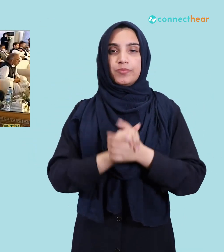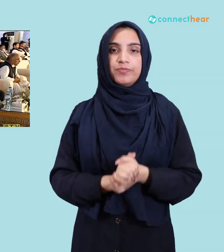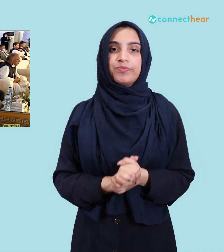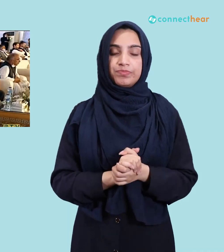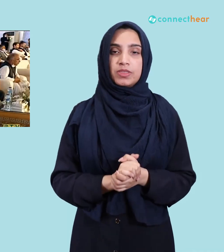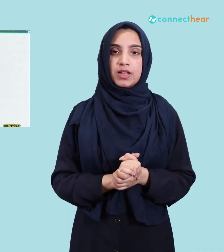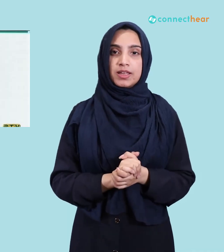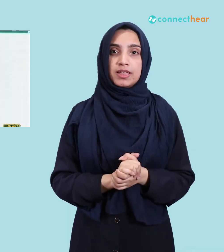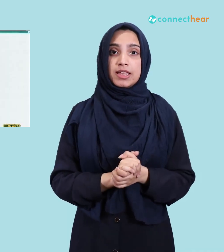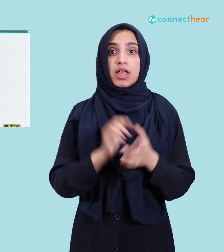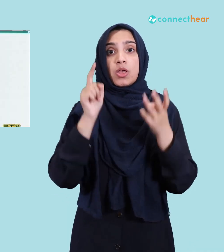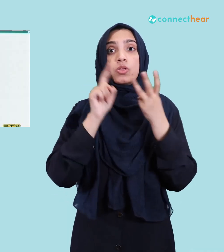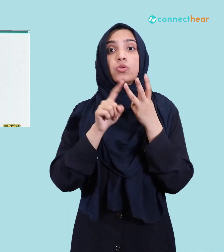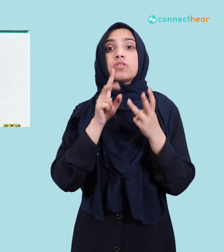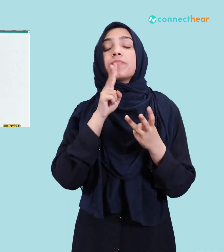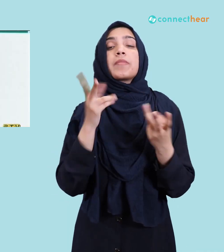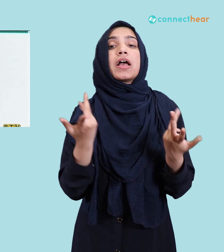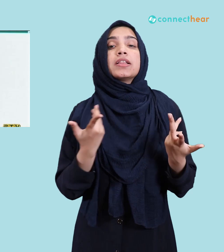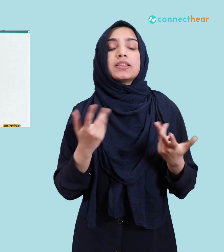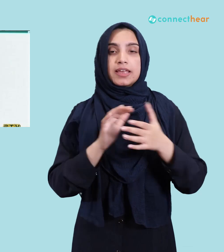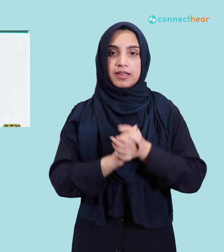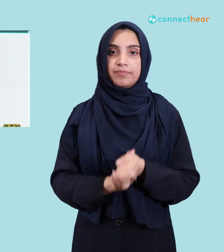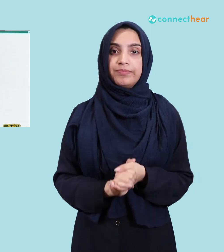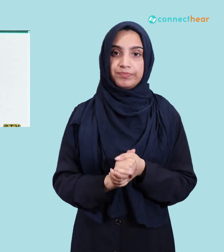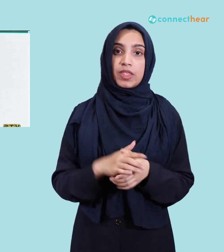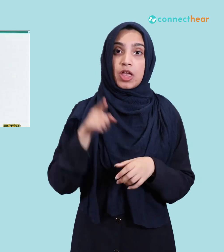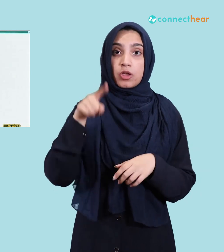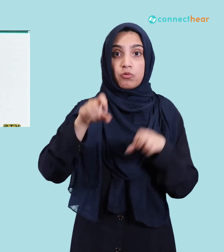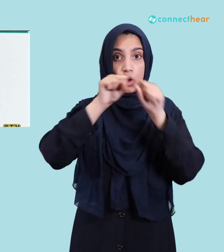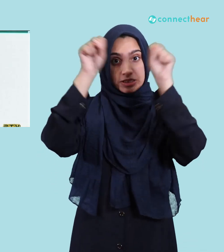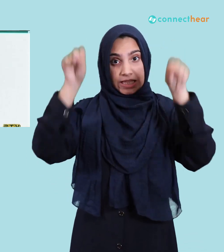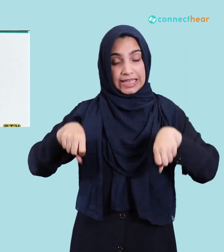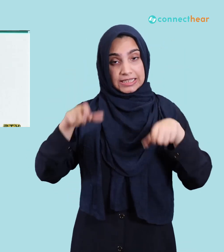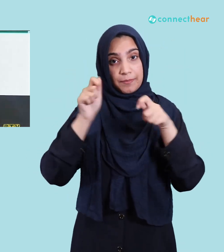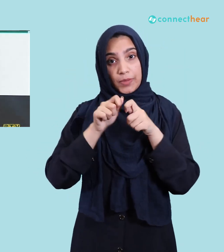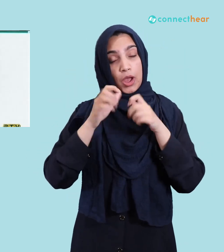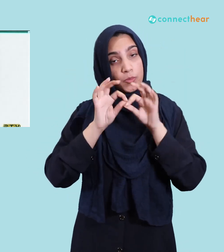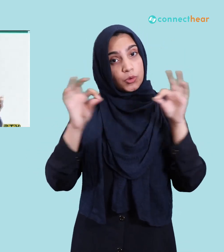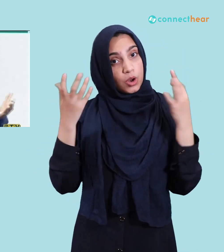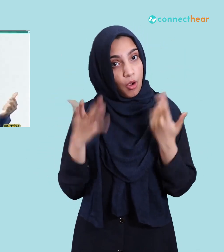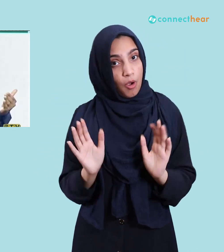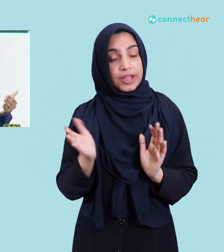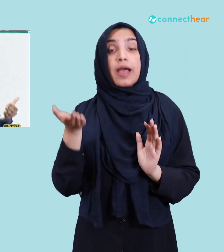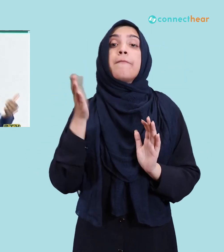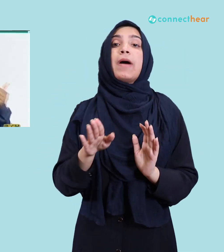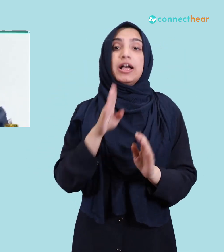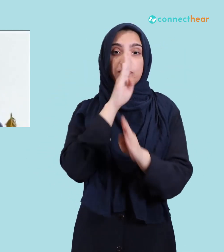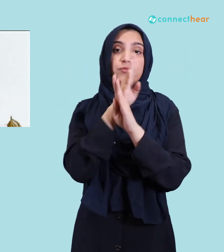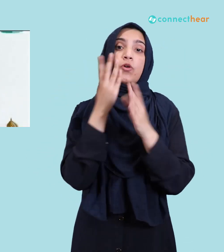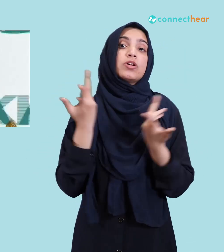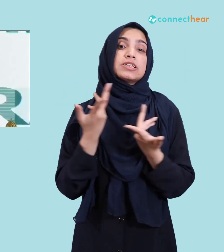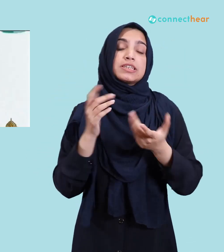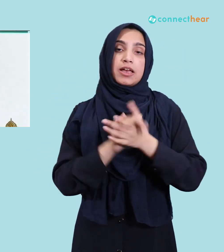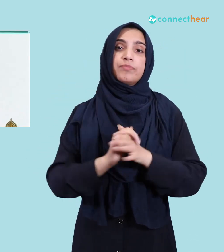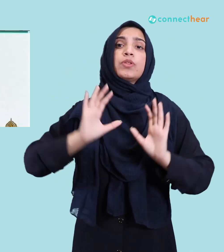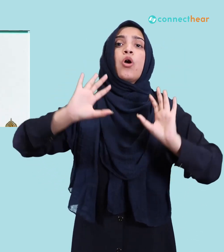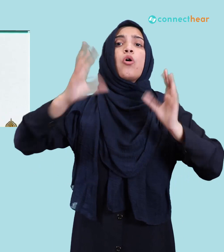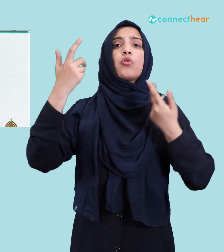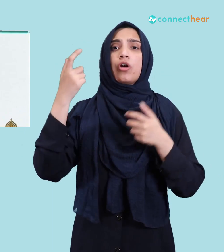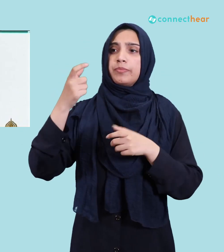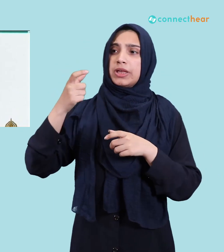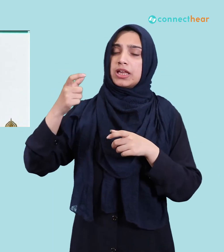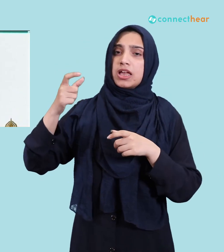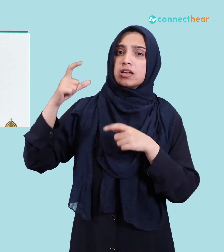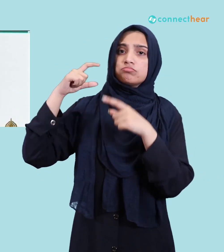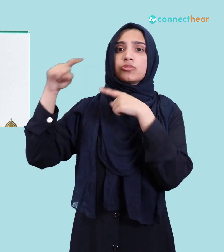ون ونڈو آپریشن، کیونکہ آپ نے اب اتھارٹی بنائی ہے، اس کا مقصد ہی یہ ہے کہ جب ایک انویسٹر آتا ہے اس کے لیے آسانیاں